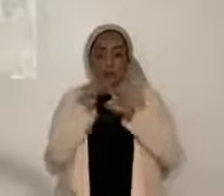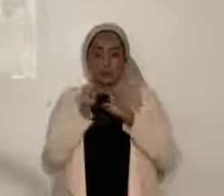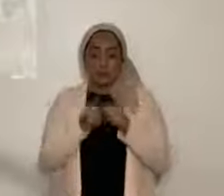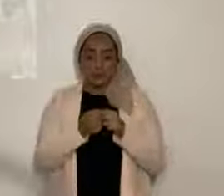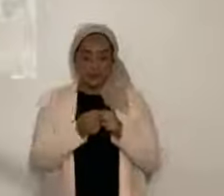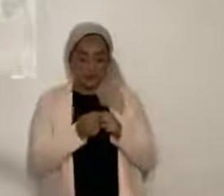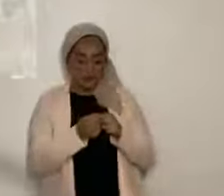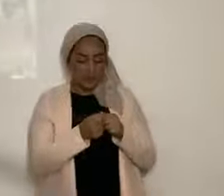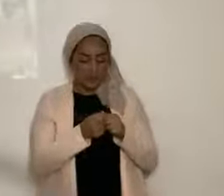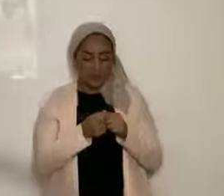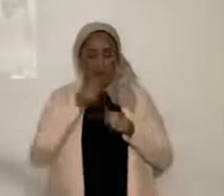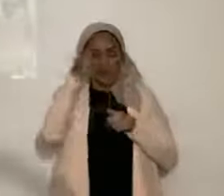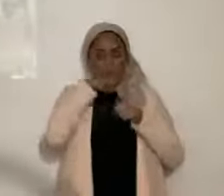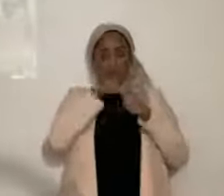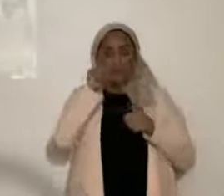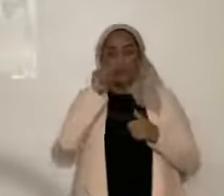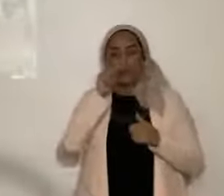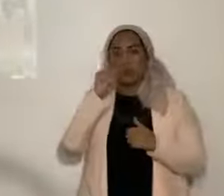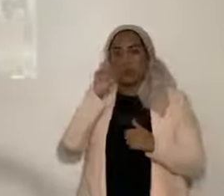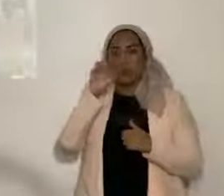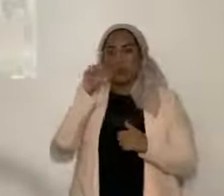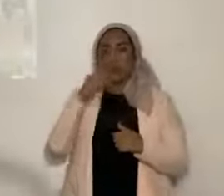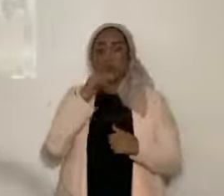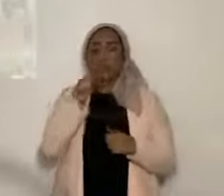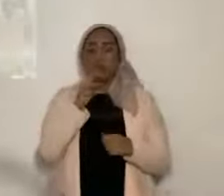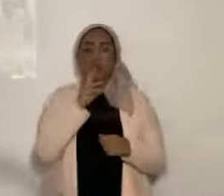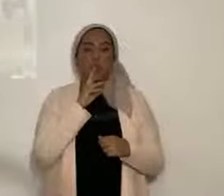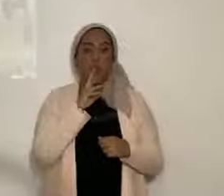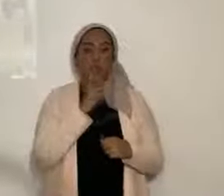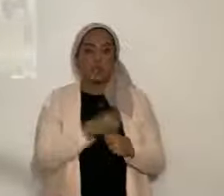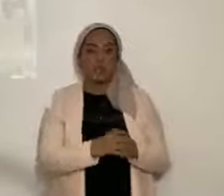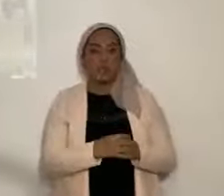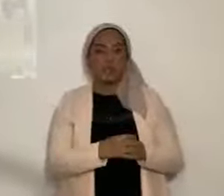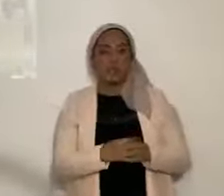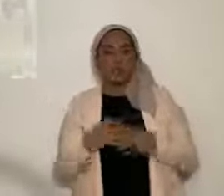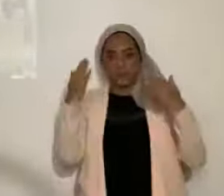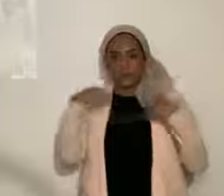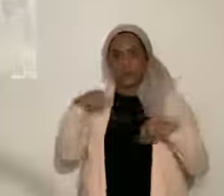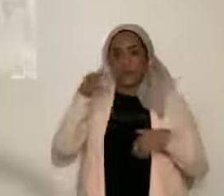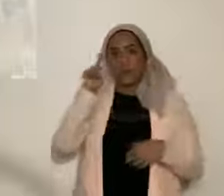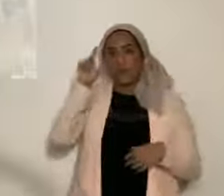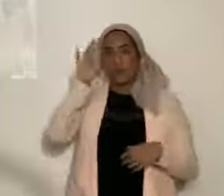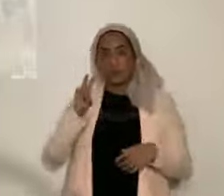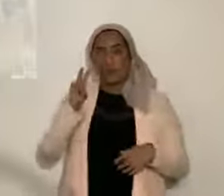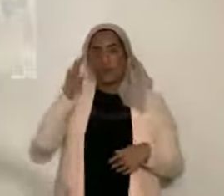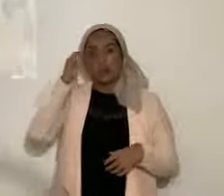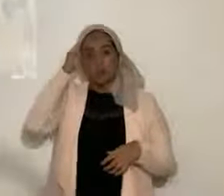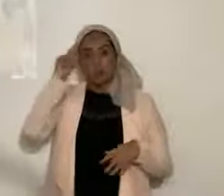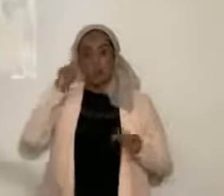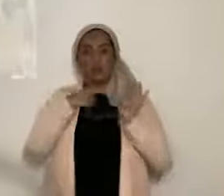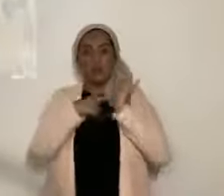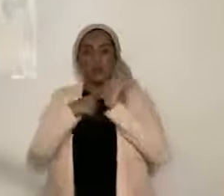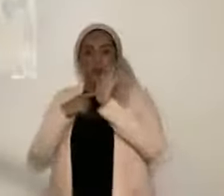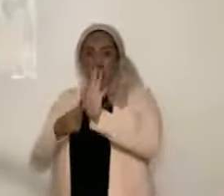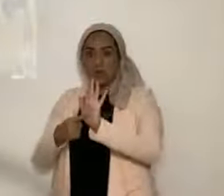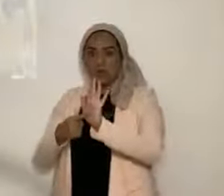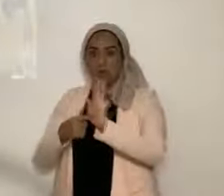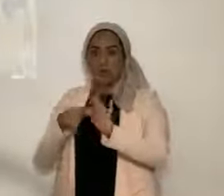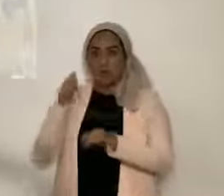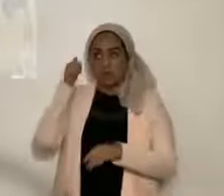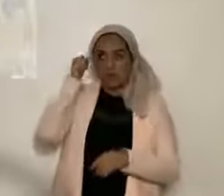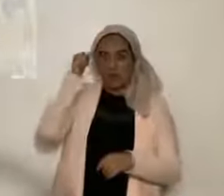palabra. Recuerde que la Torah es palabra, es agua. Luego el 27. A fin de presentársela a sí